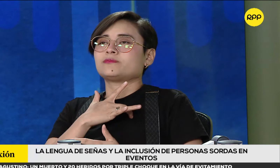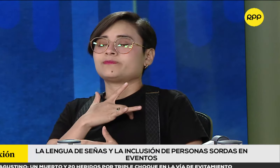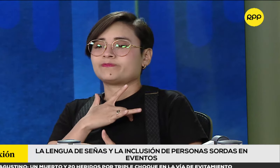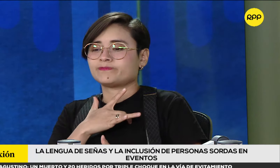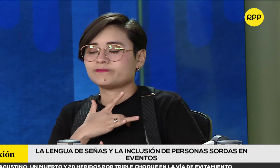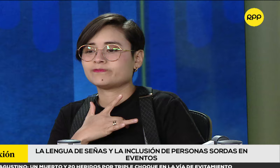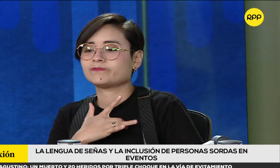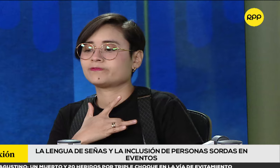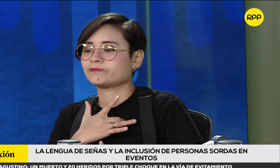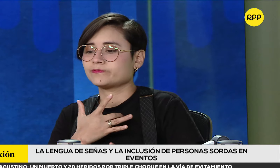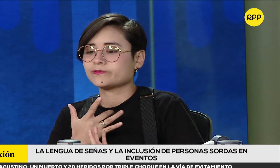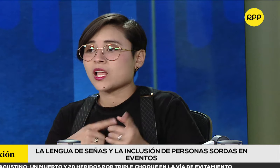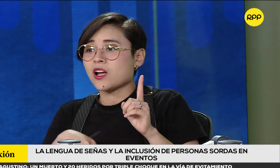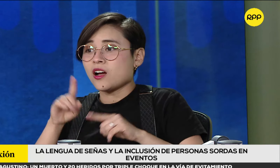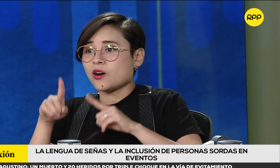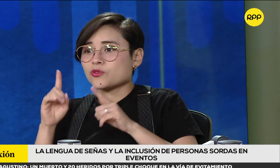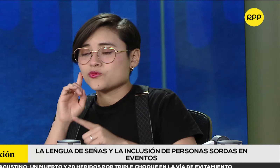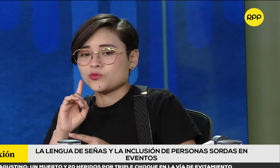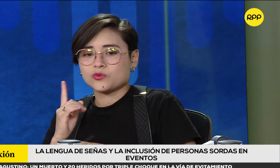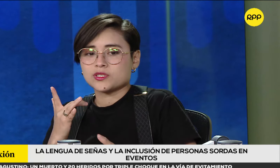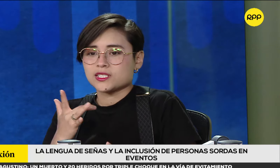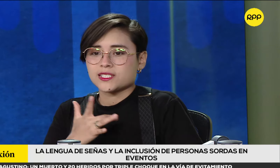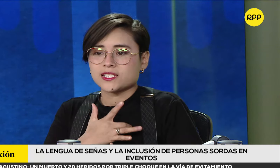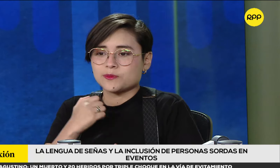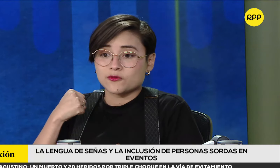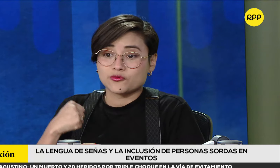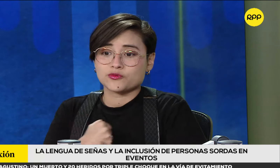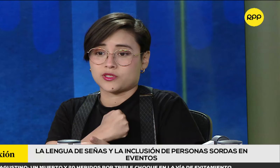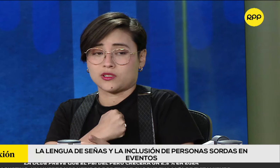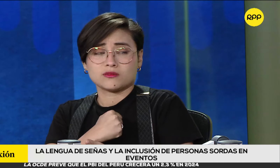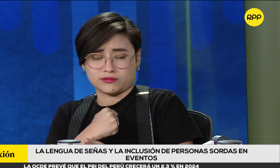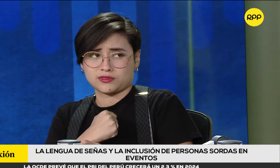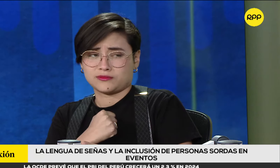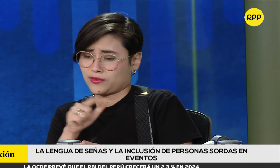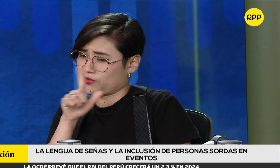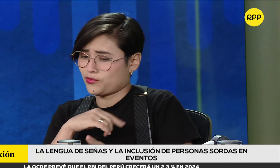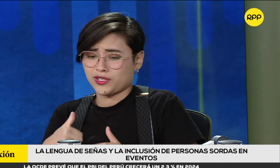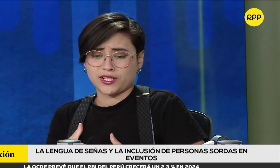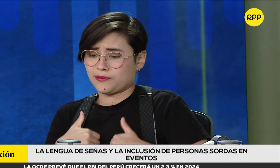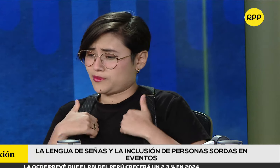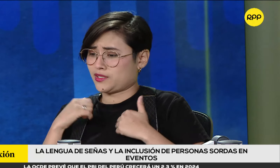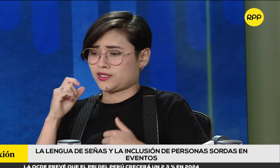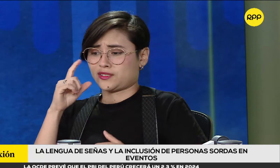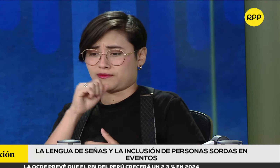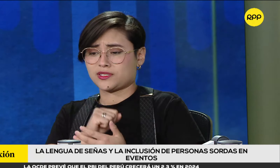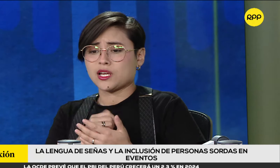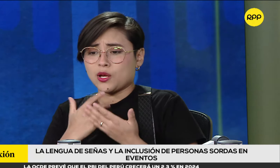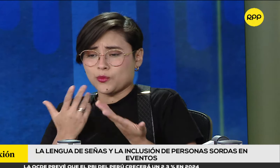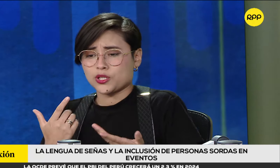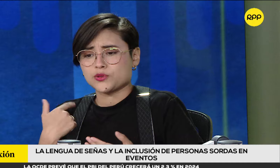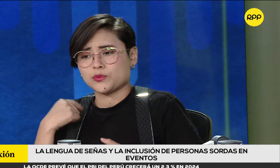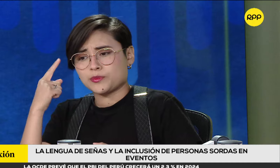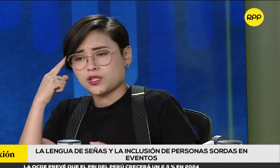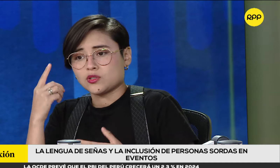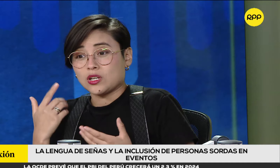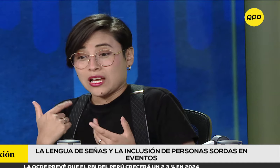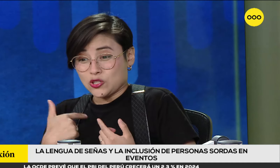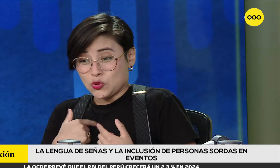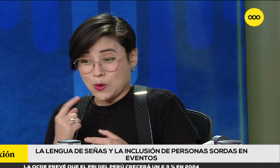hecho de ser personas sordas. Eso es muy doloroso para nosotros y frustrante también. Realmente nuestra vida no es